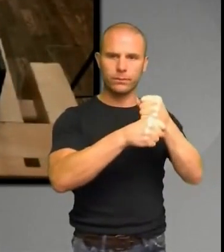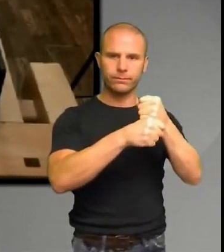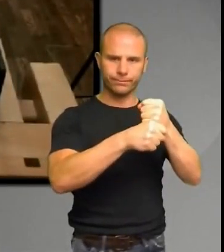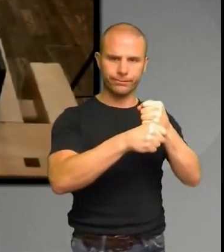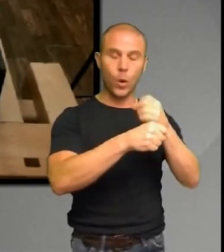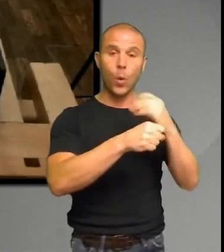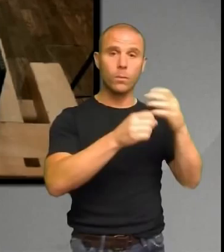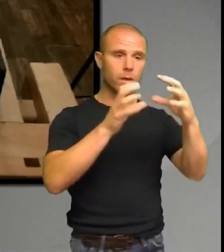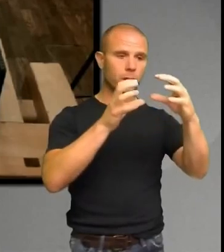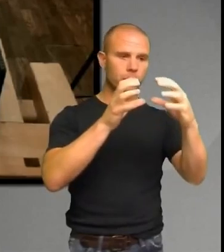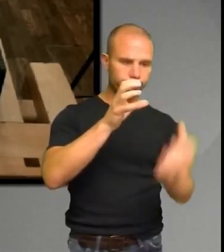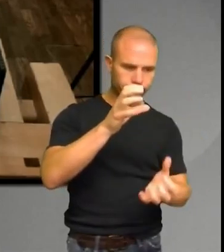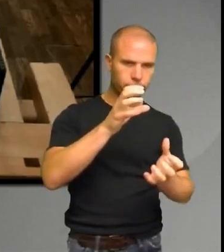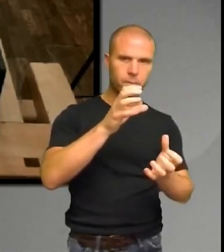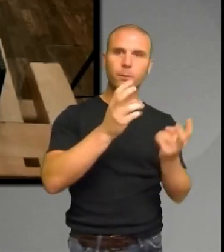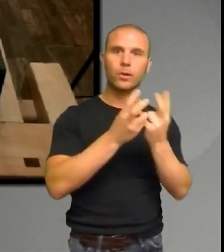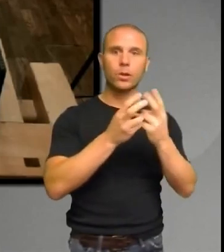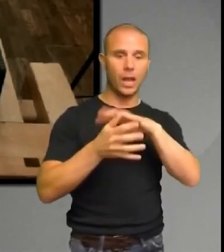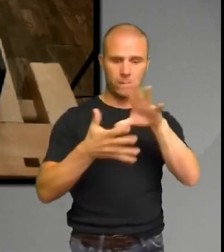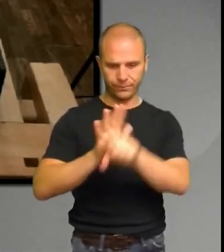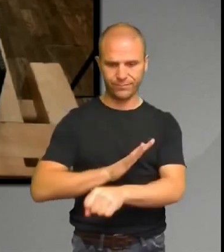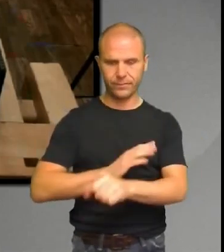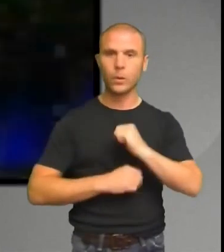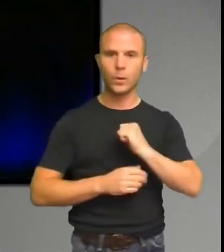Om den ramlar, då förstör vi allt. Och det är inte kul.